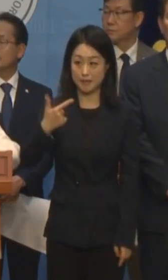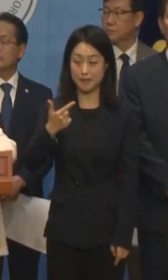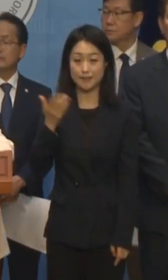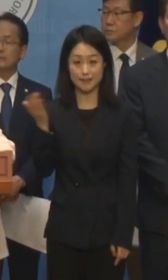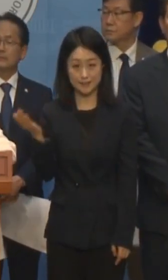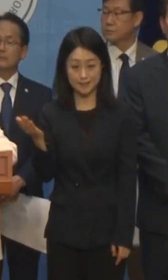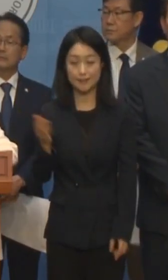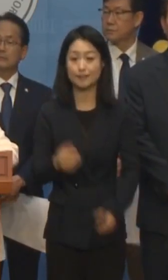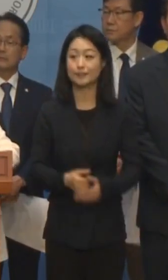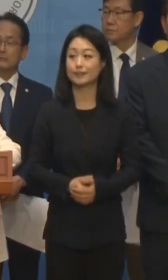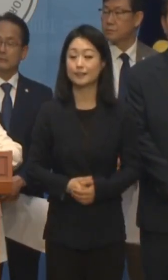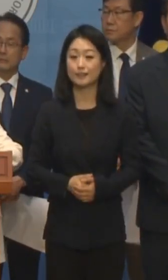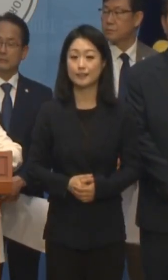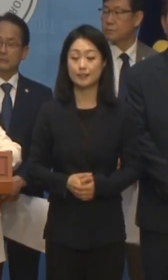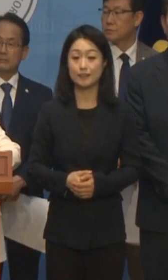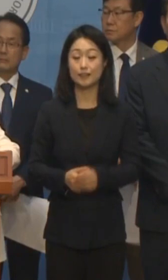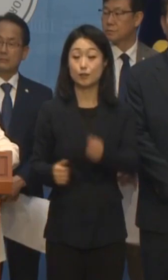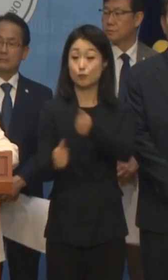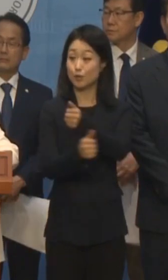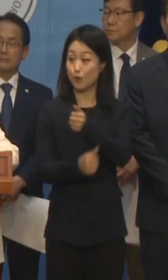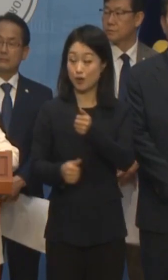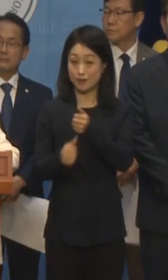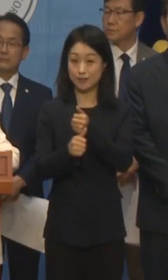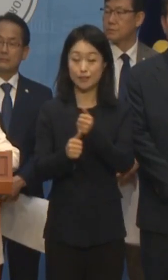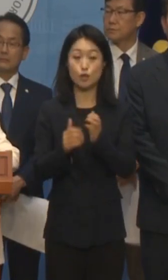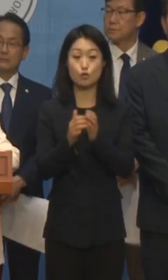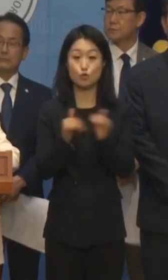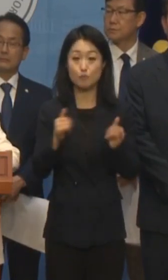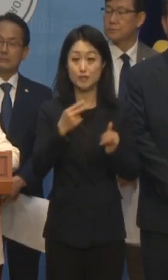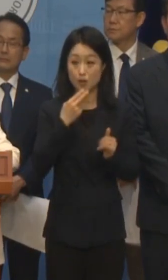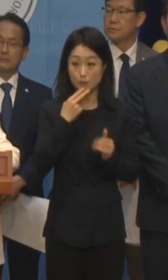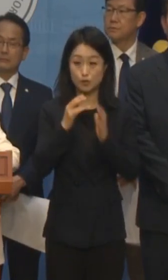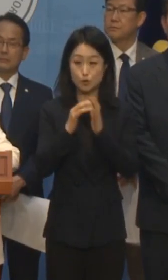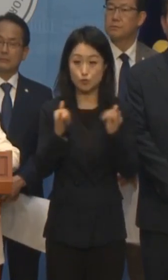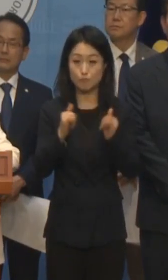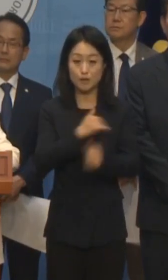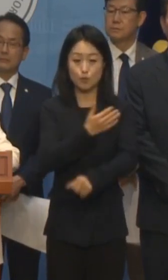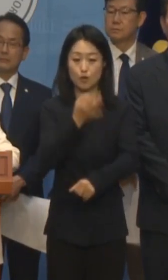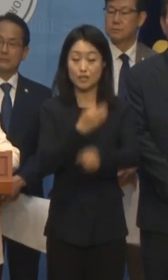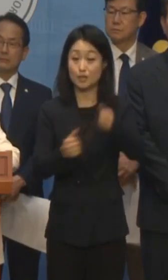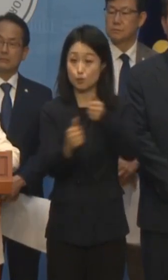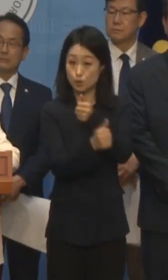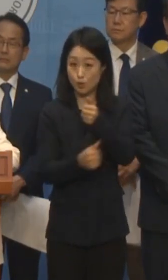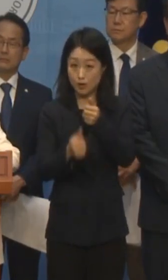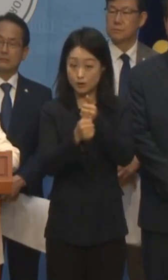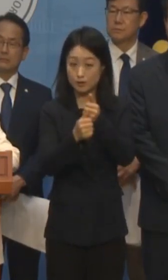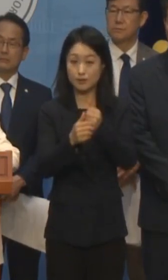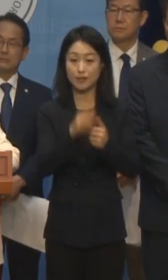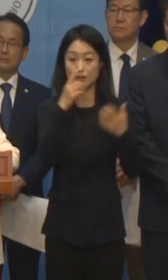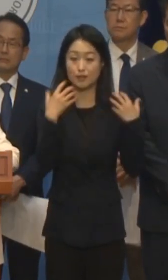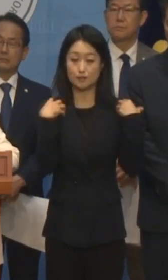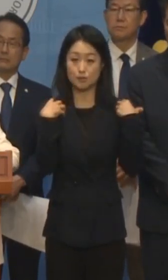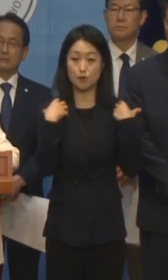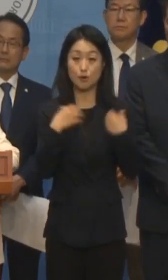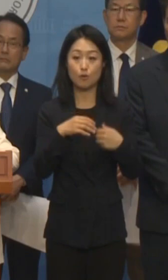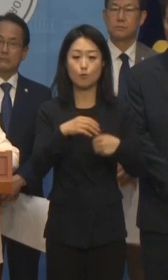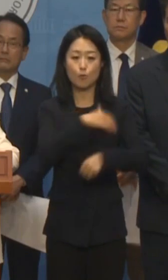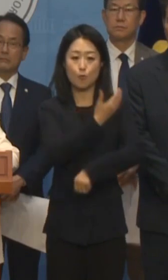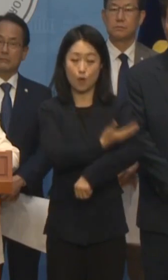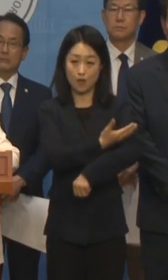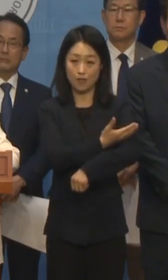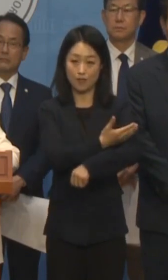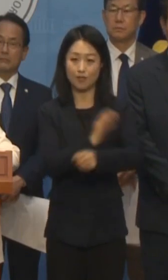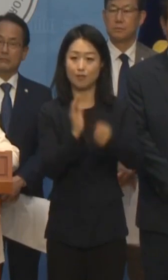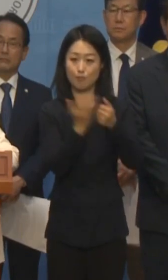오셨습니다. 저희 과학기술정보통신위원회 국민 없는 국민권익위원회는 정권권익위원회로 전락한 점에